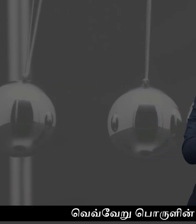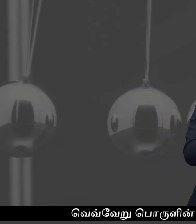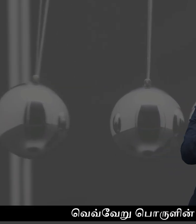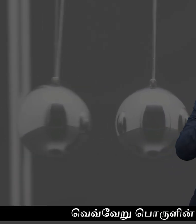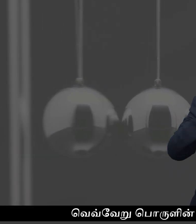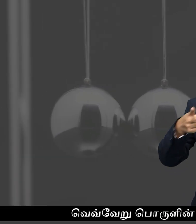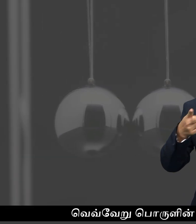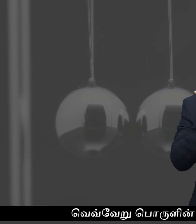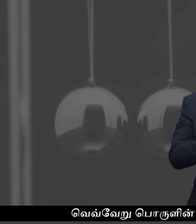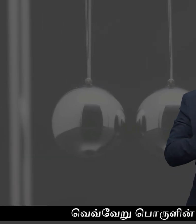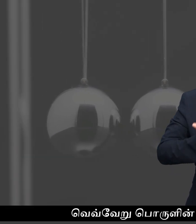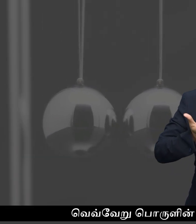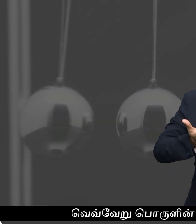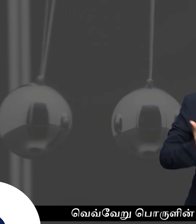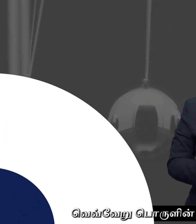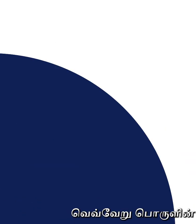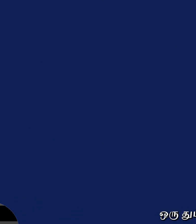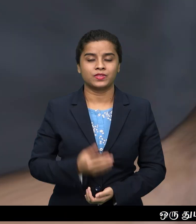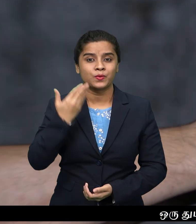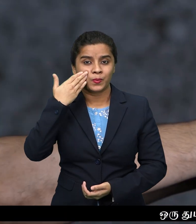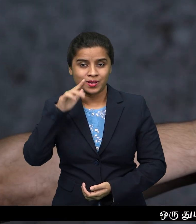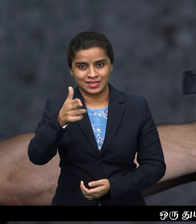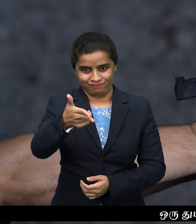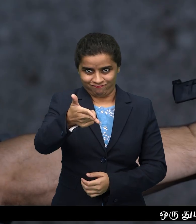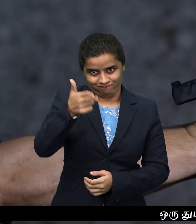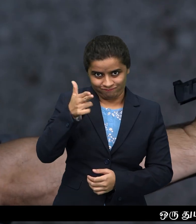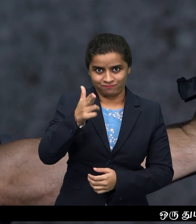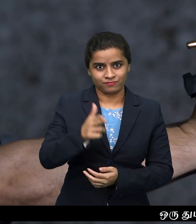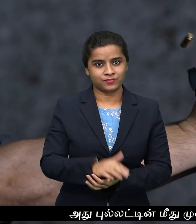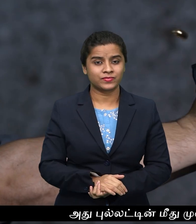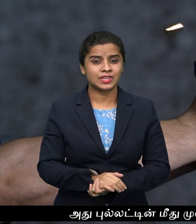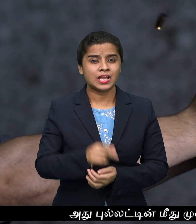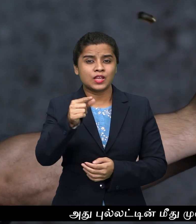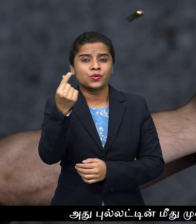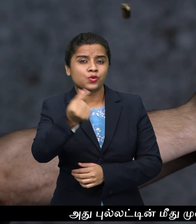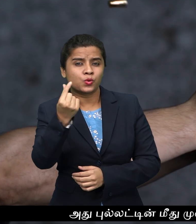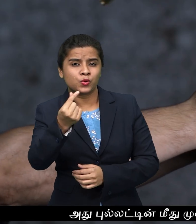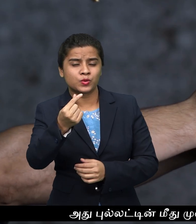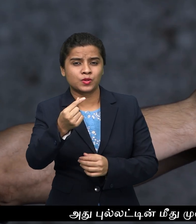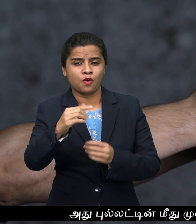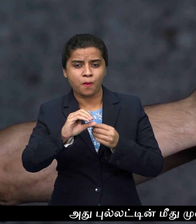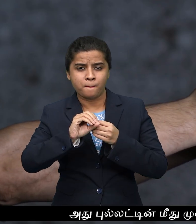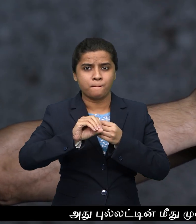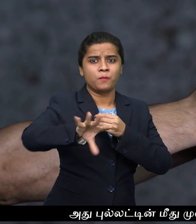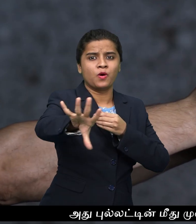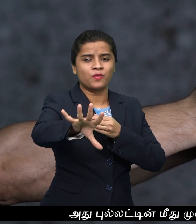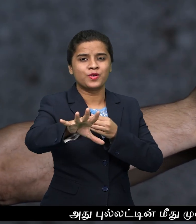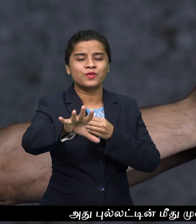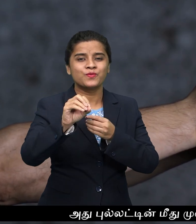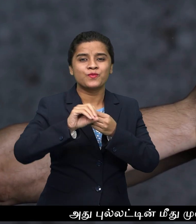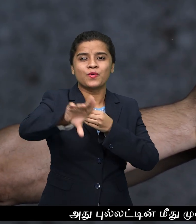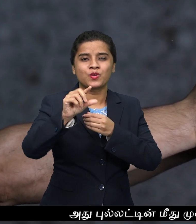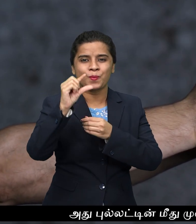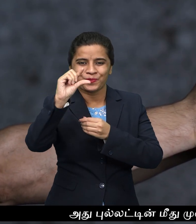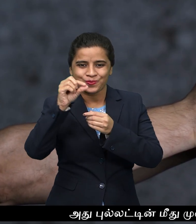பொருளின் மீது செயல்படுவதே இதற்கு காரணம். ஒரு துப்பாக்கி சுடப்பட்டால் அது புல்லட்டின் மீது முன்னோக்கி விசையை